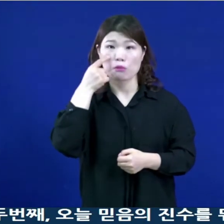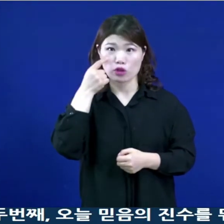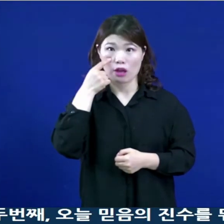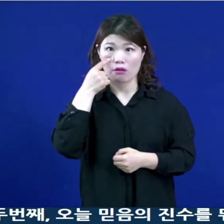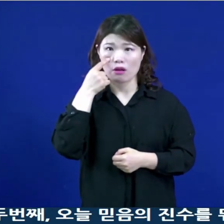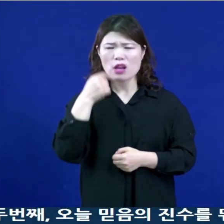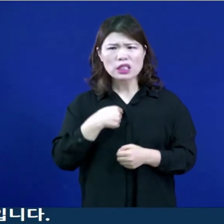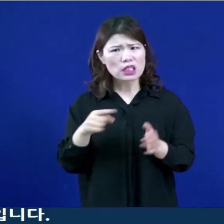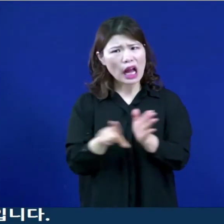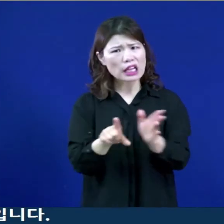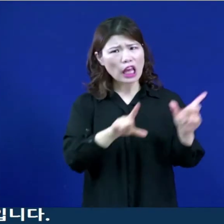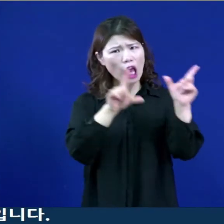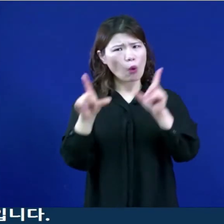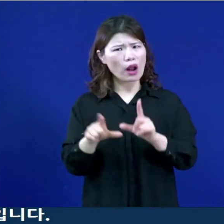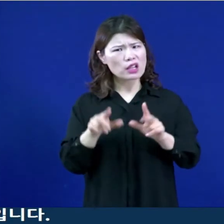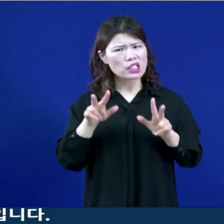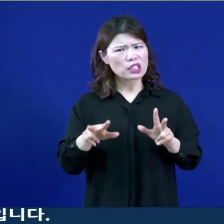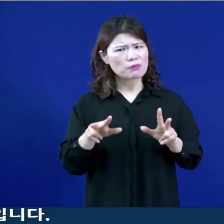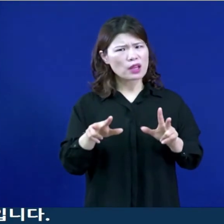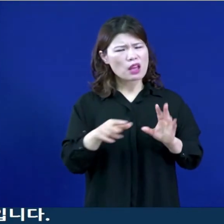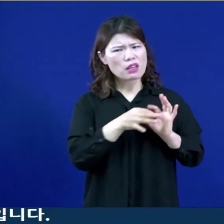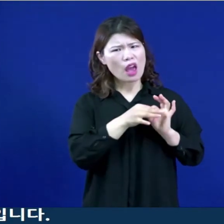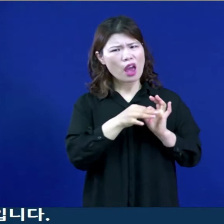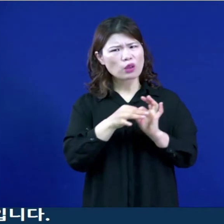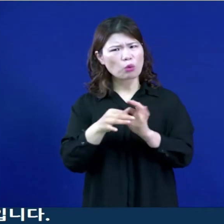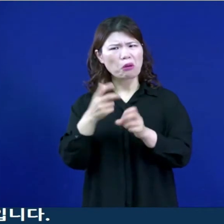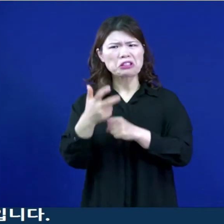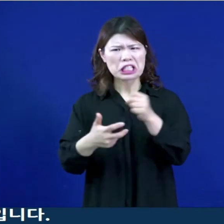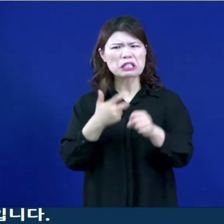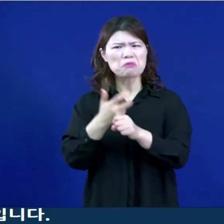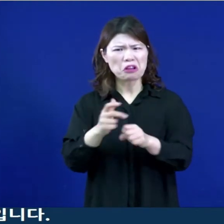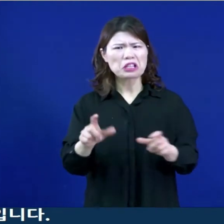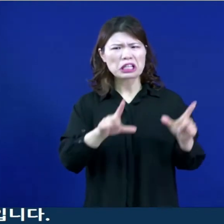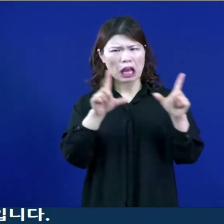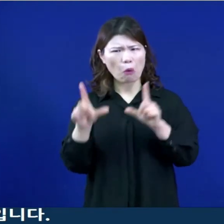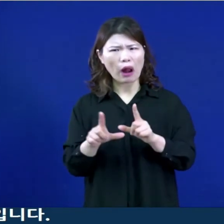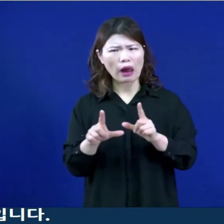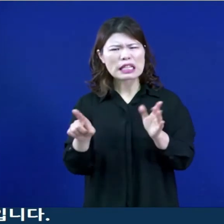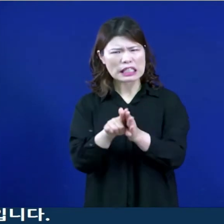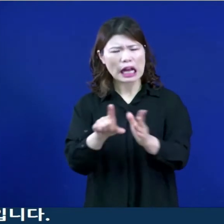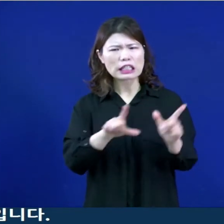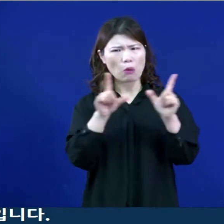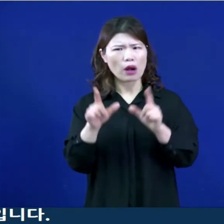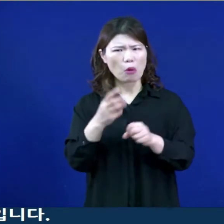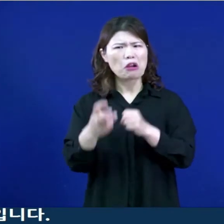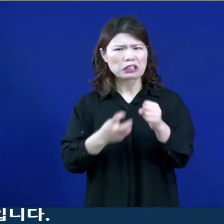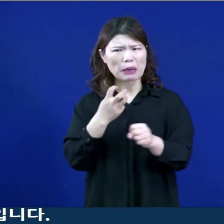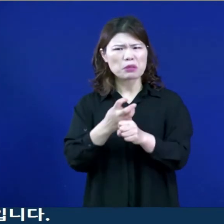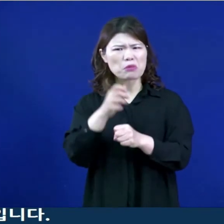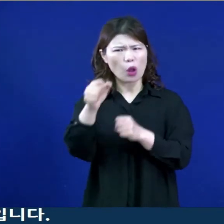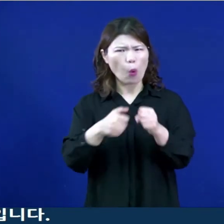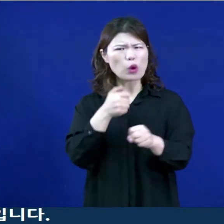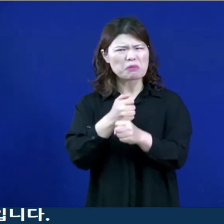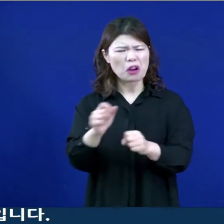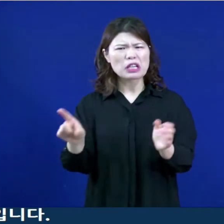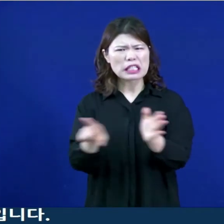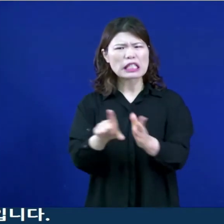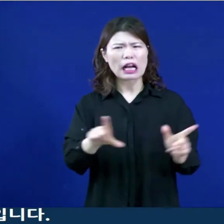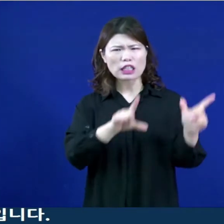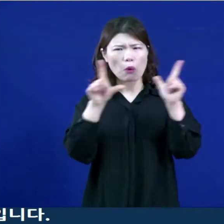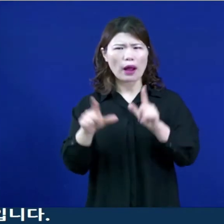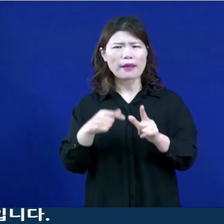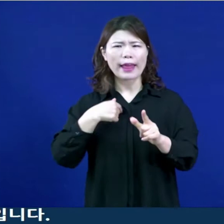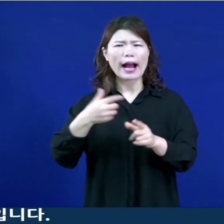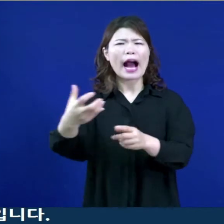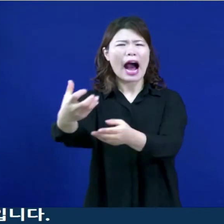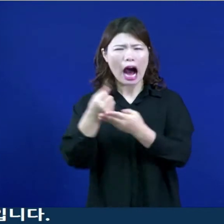여러분 신앙생활 여태까지 하면서 70년 신앙생활을 했다면, 50년 신앙생활을 했다면, 30년 신앙생활을 했다면 내가 얻은 것은